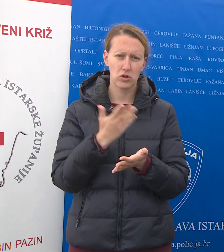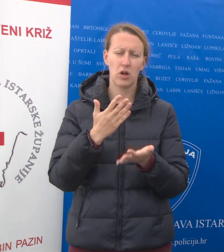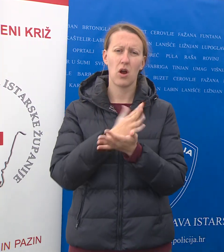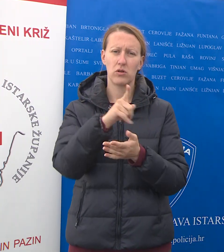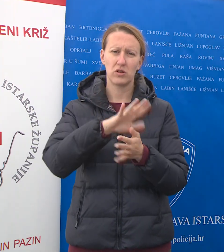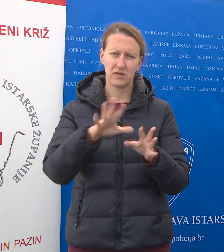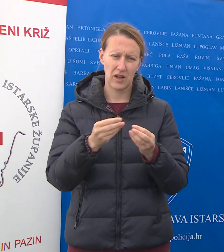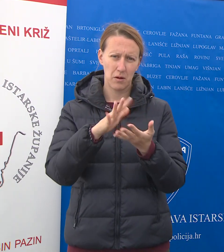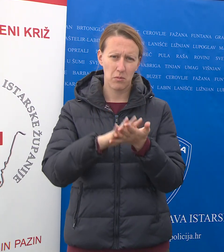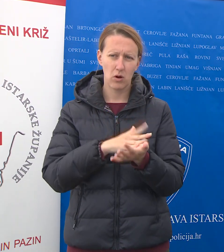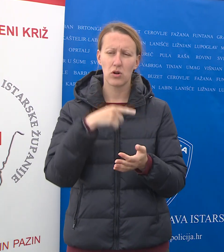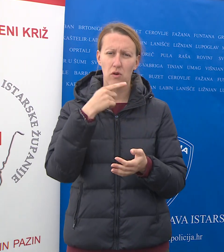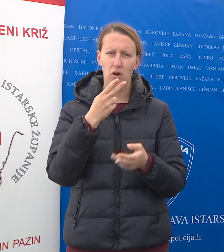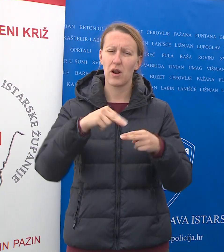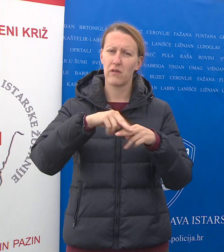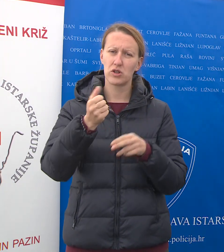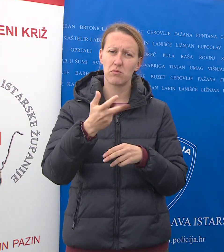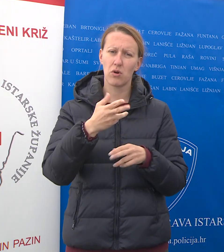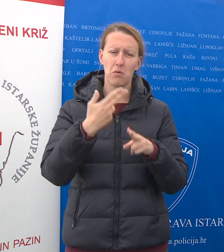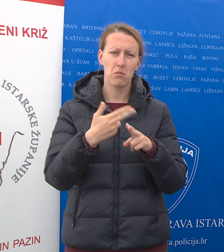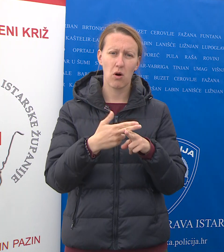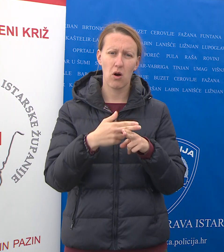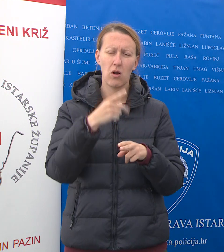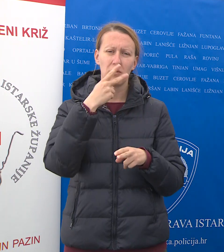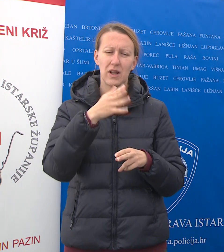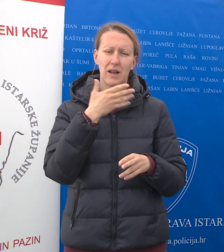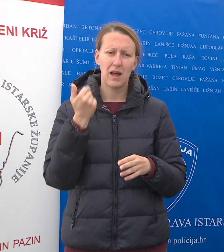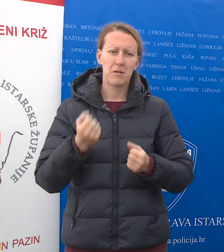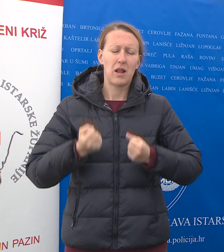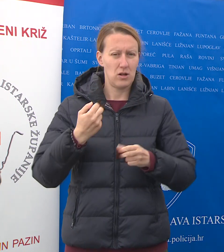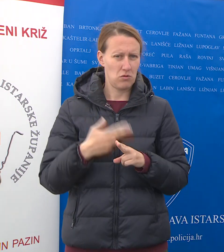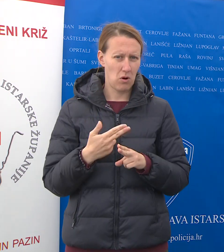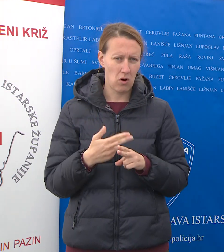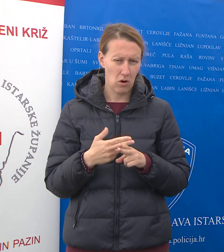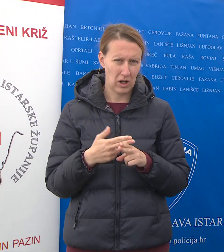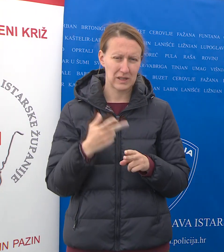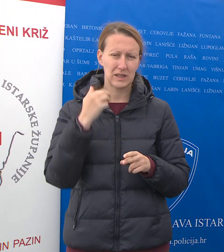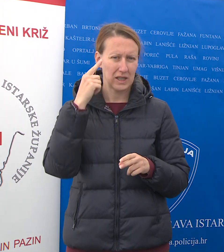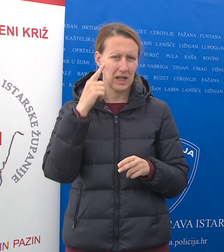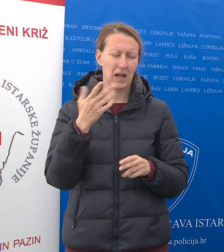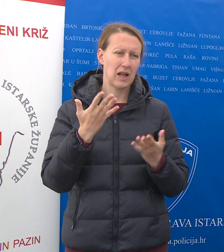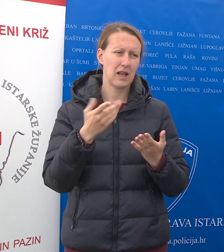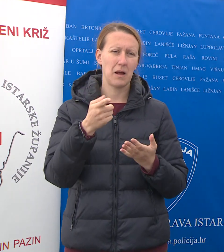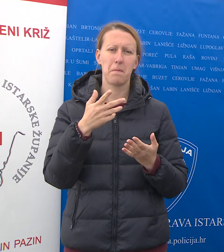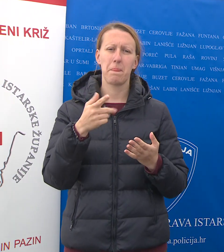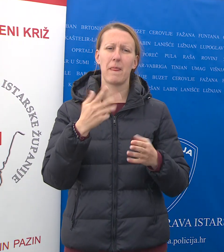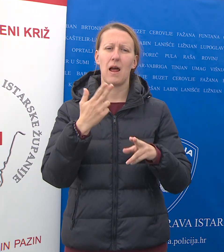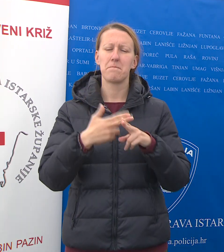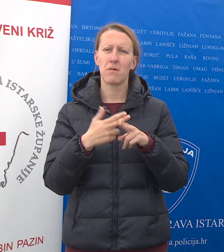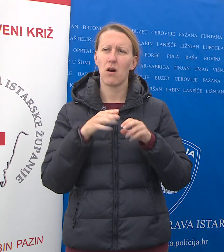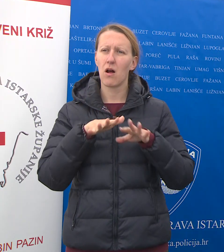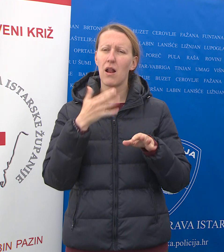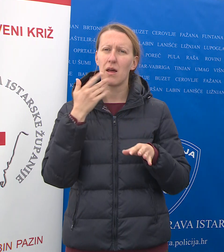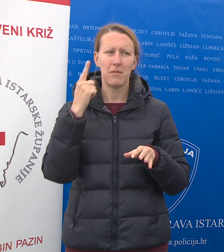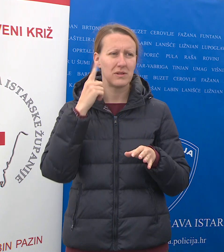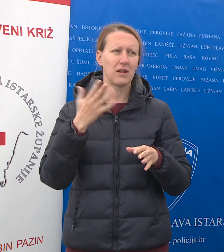je sve ovo počelo, smo govorili da najveći broj bolesnika asimptomatski, a znate kada imate, kada ste kakti bolesni, a